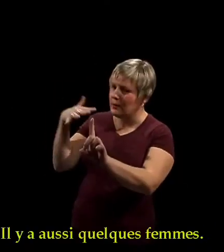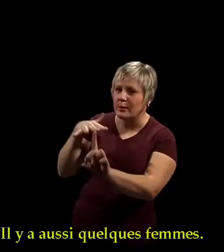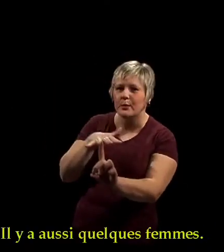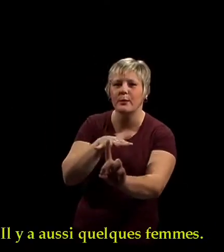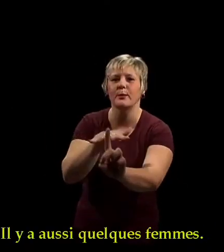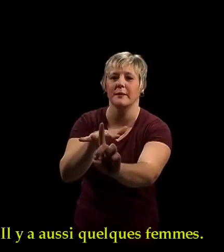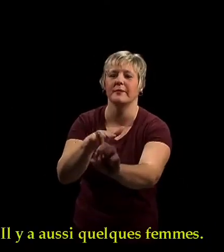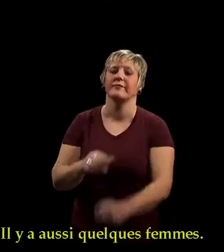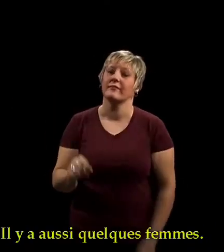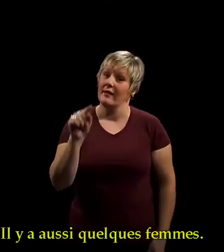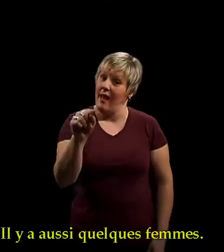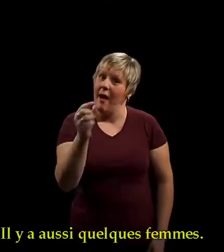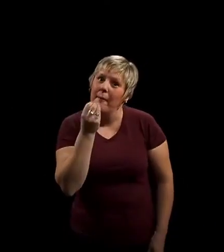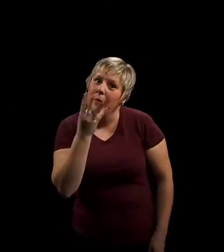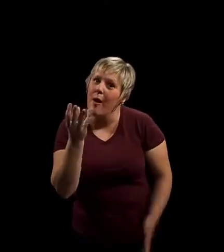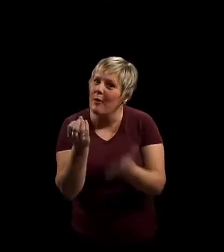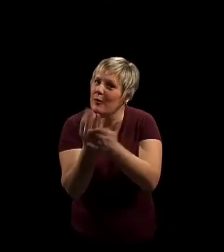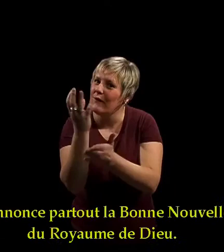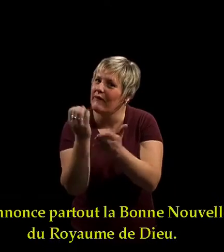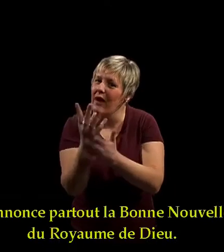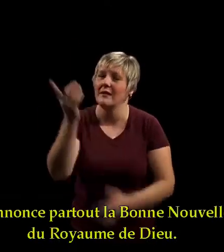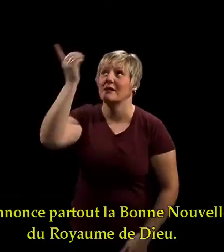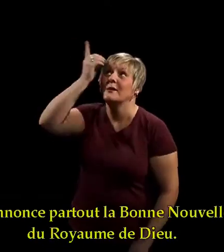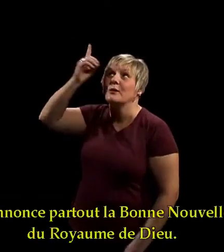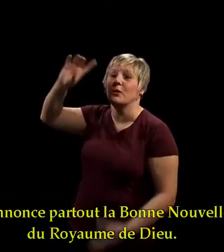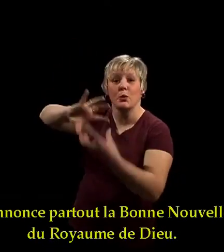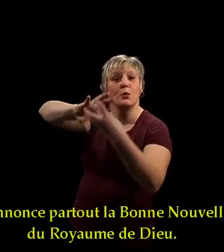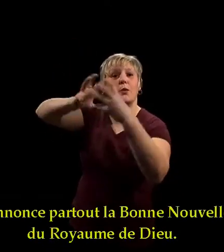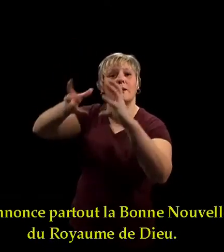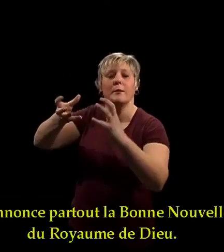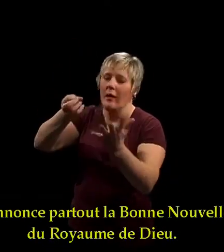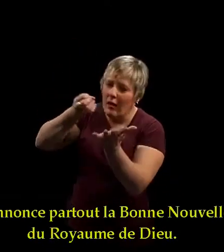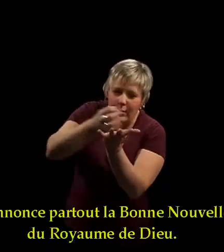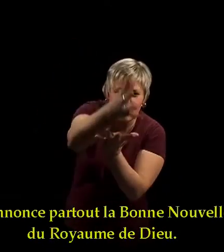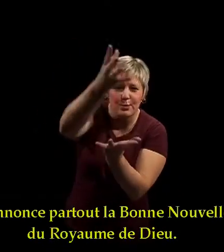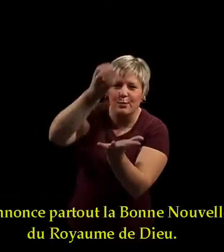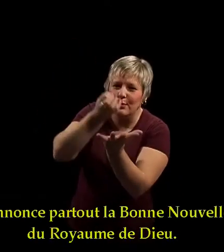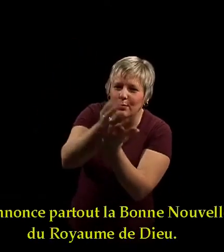femmes. Il annonce partout la bonne nouvelle du royaume de Dieu.